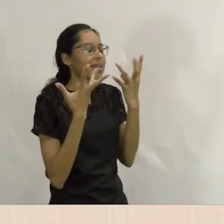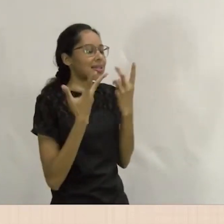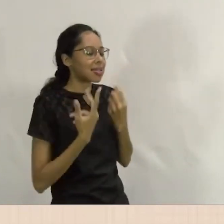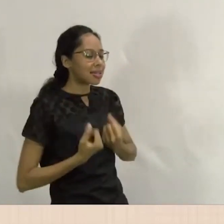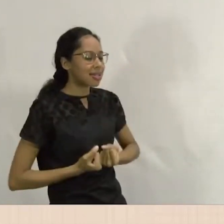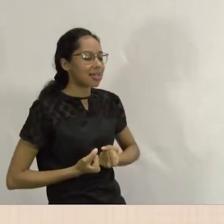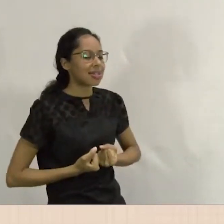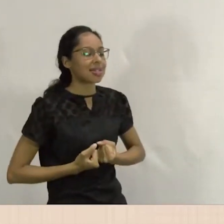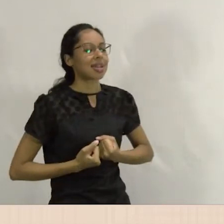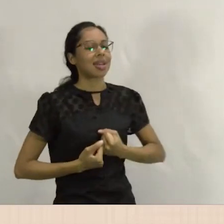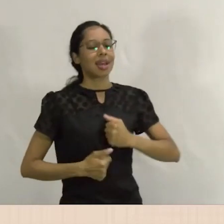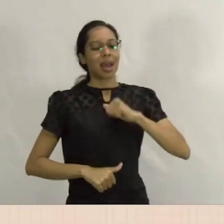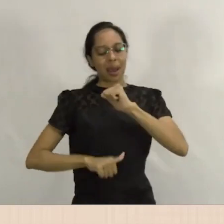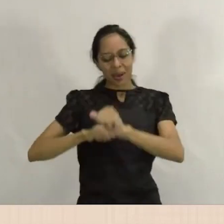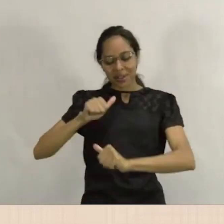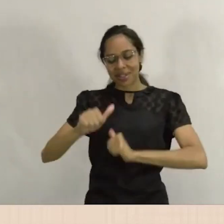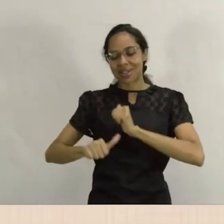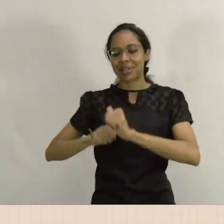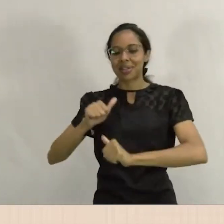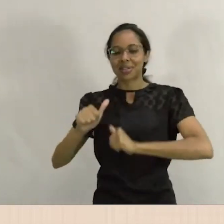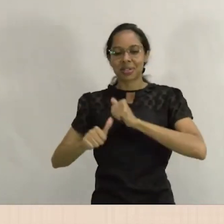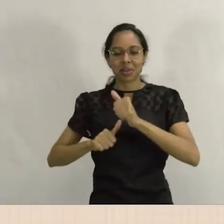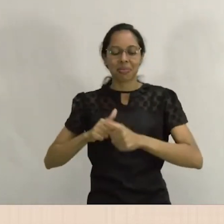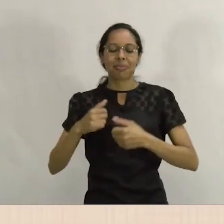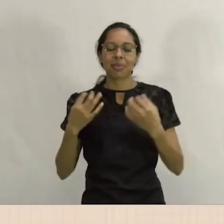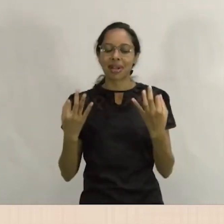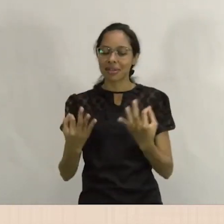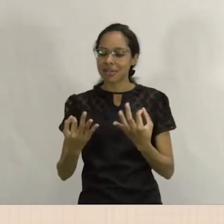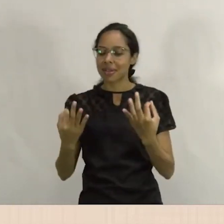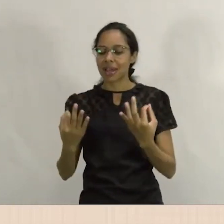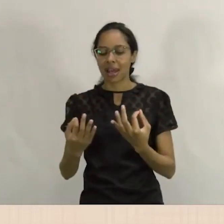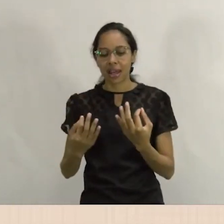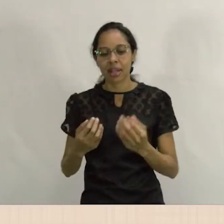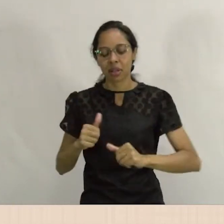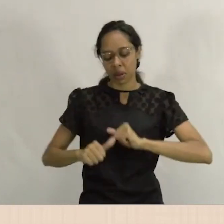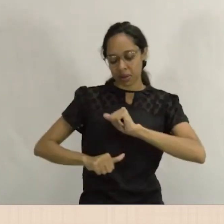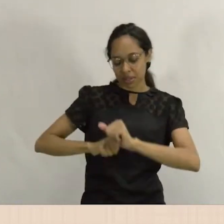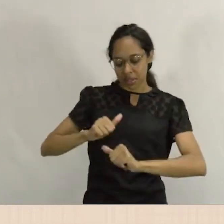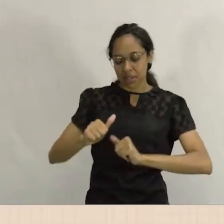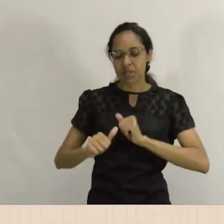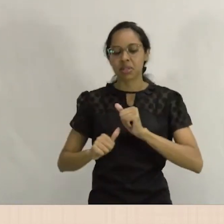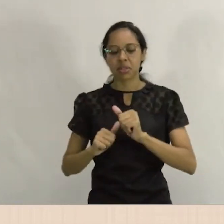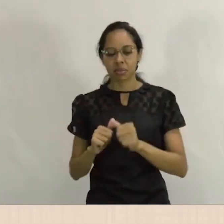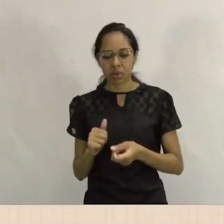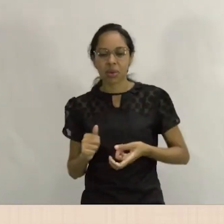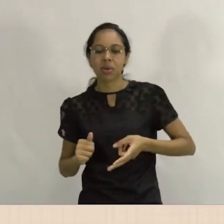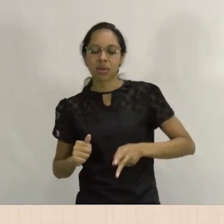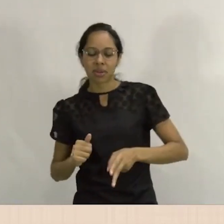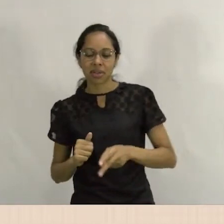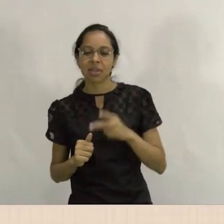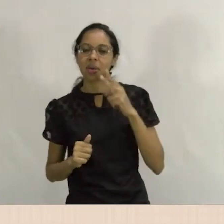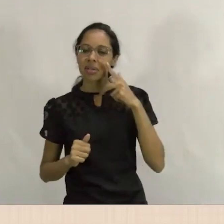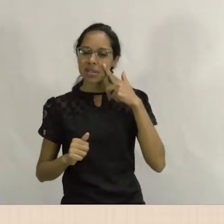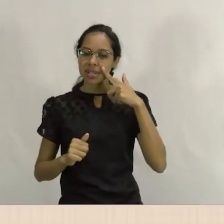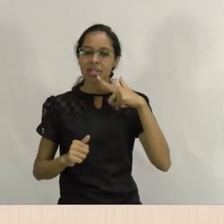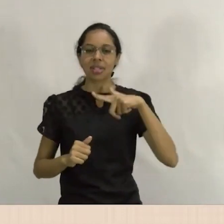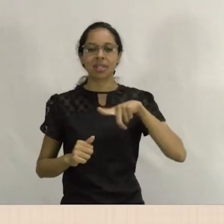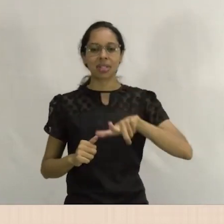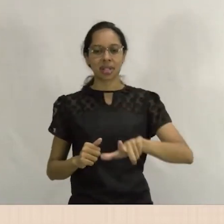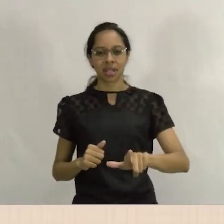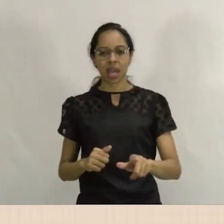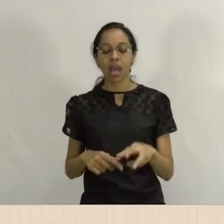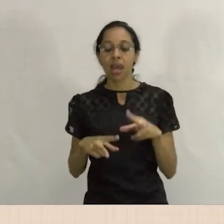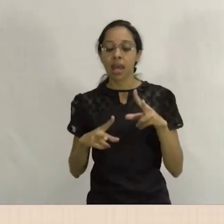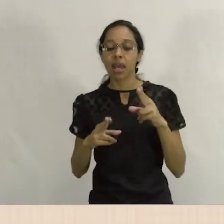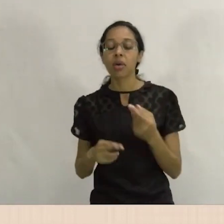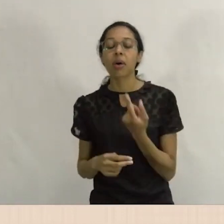operar eficazmente em nós. Essa palavra começou a nos transformar. Essa palavra, como a corrente